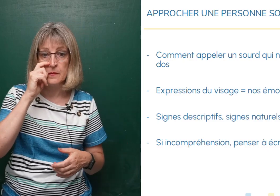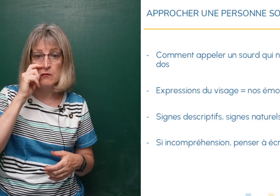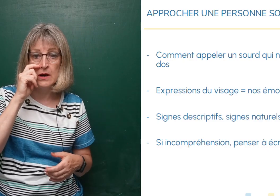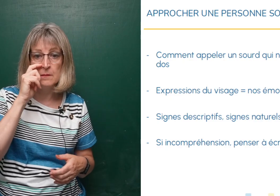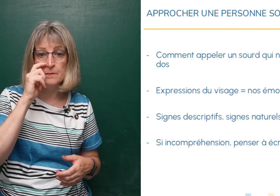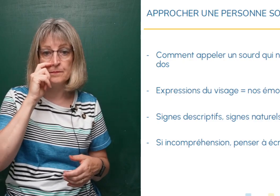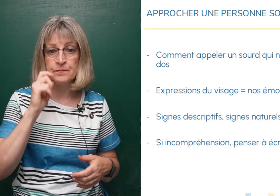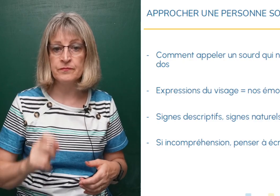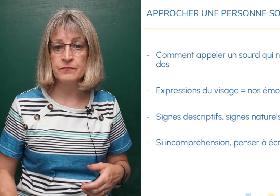Voilà.